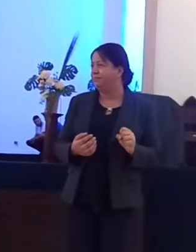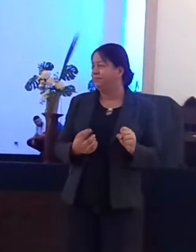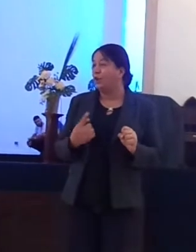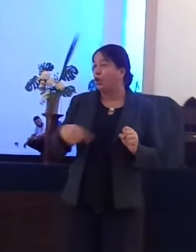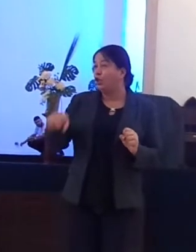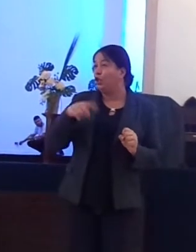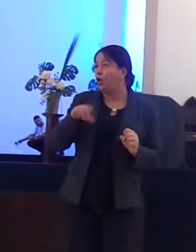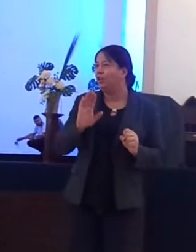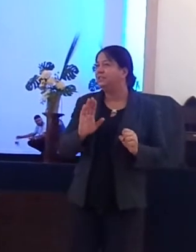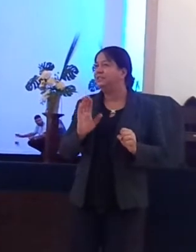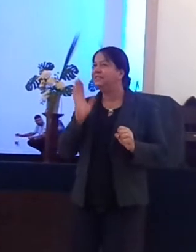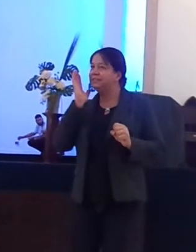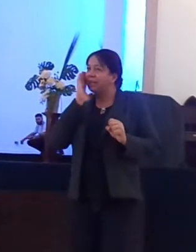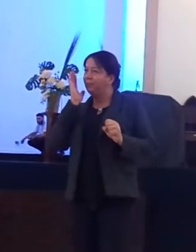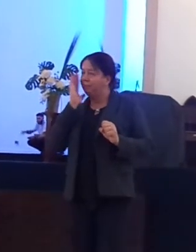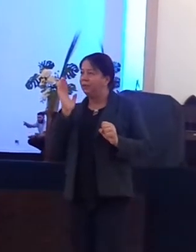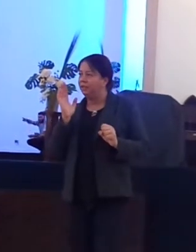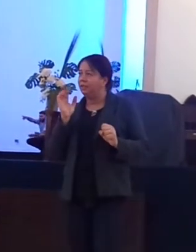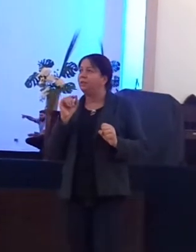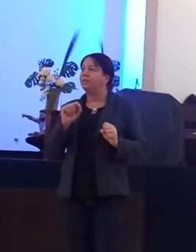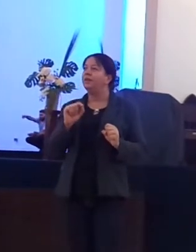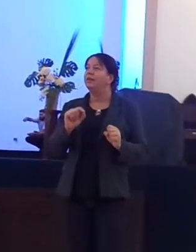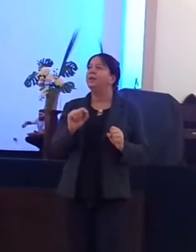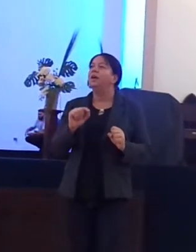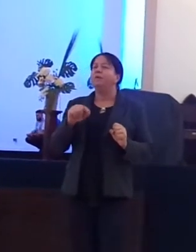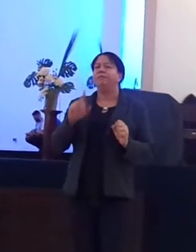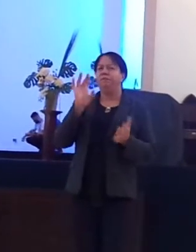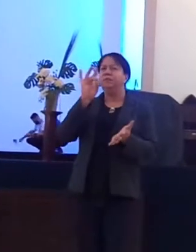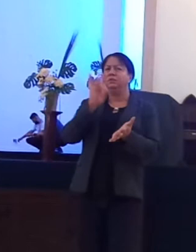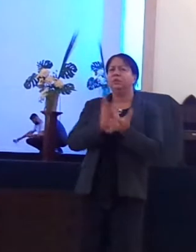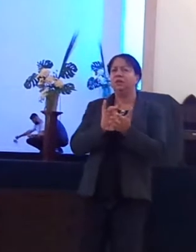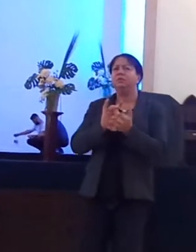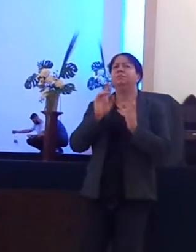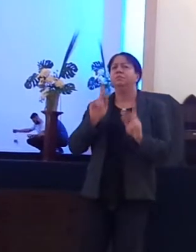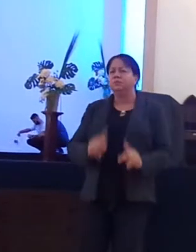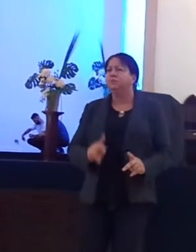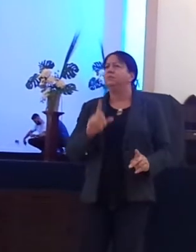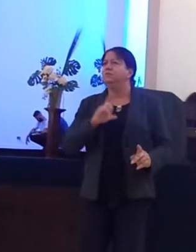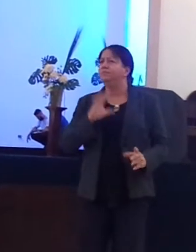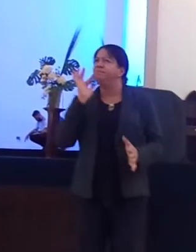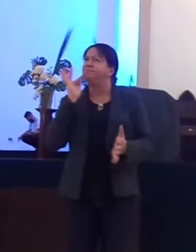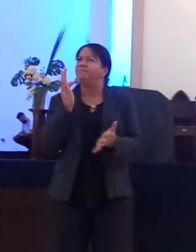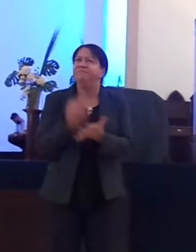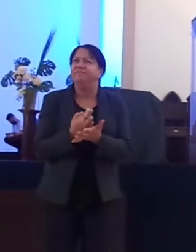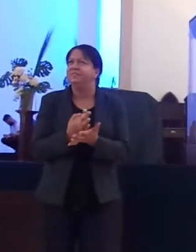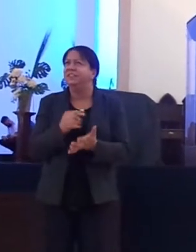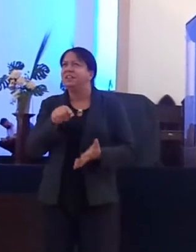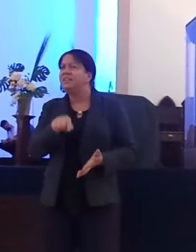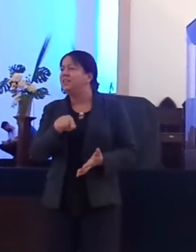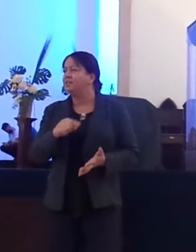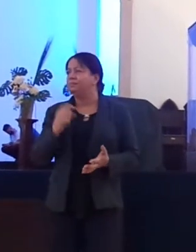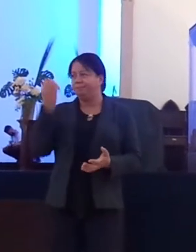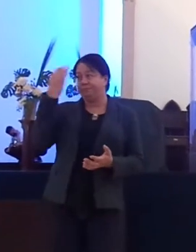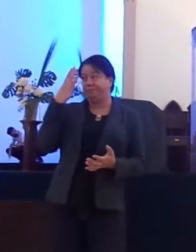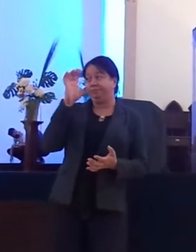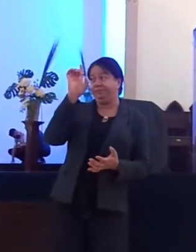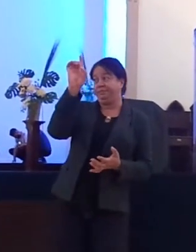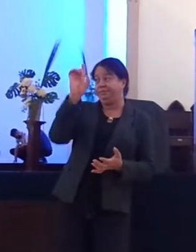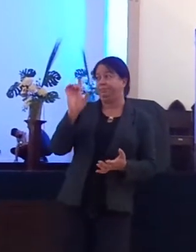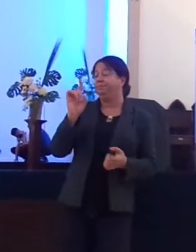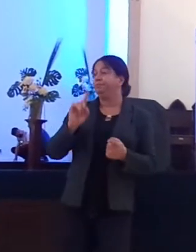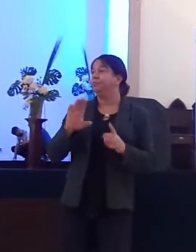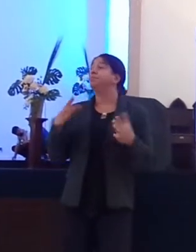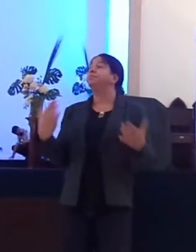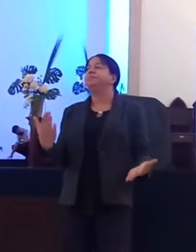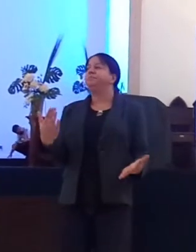Nós só sabemos que alguém realmente tem essa fé baseada na graça de Deus